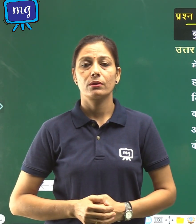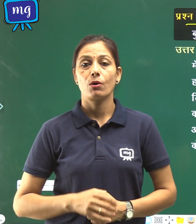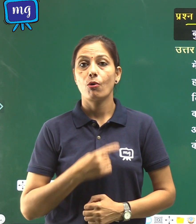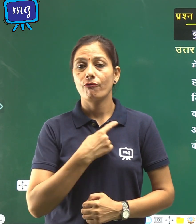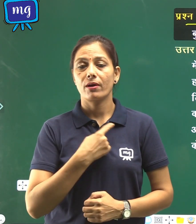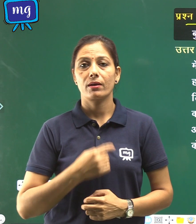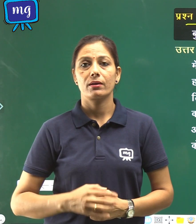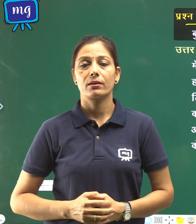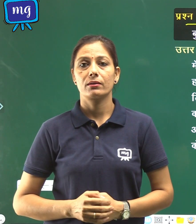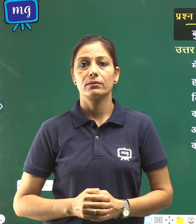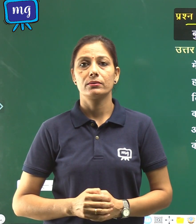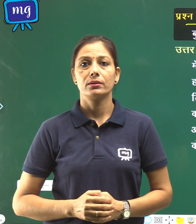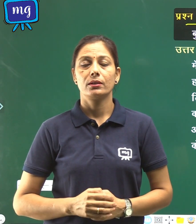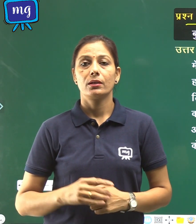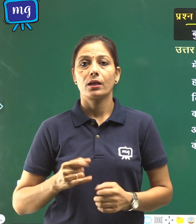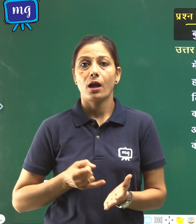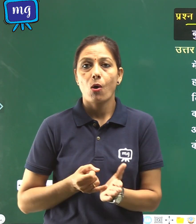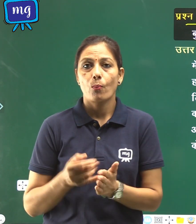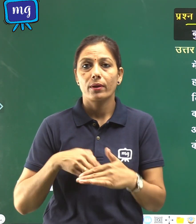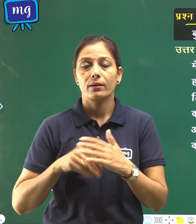वह गांव में